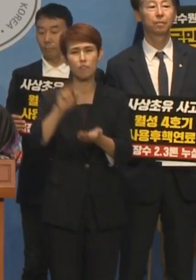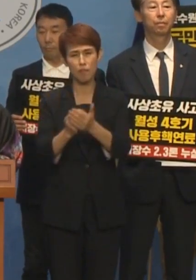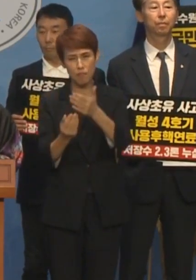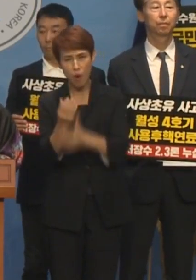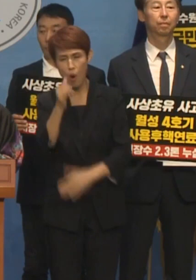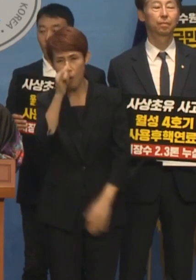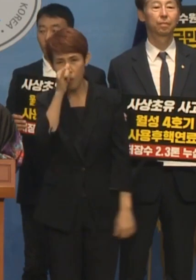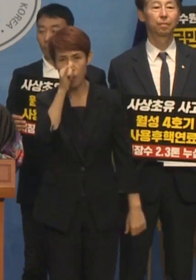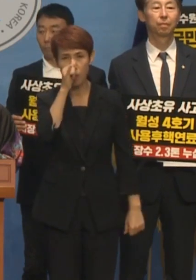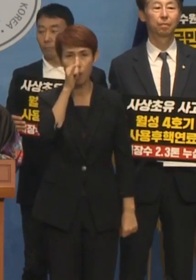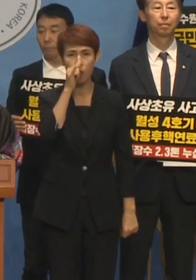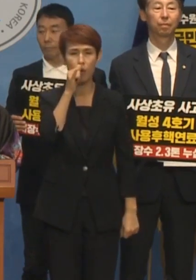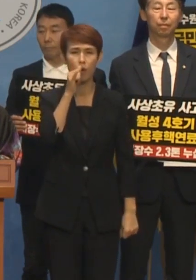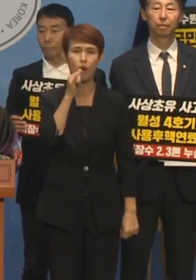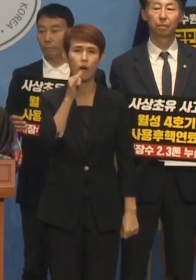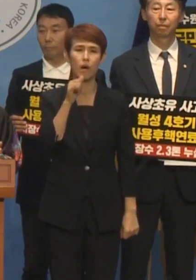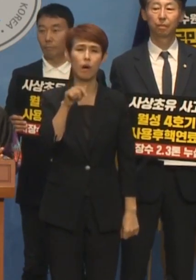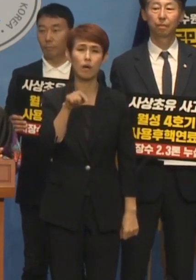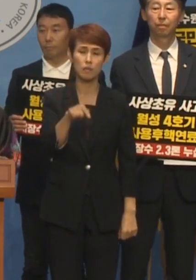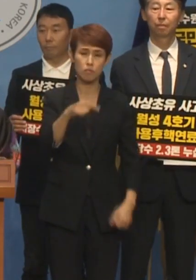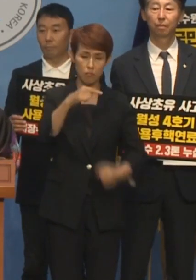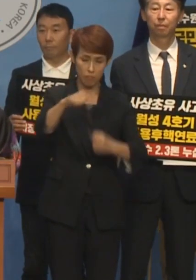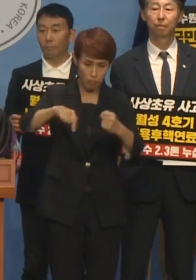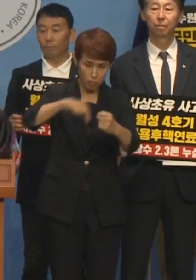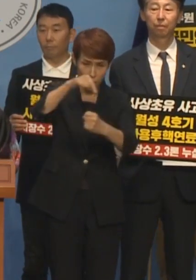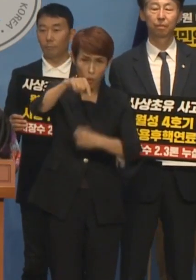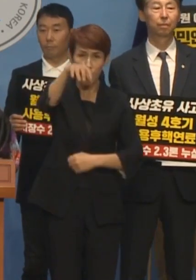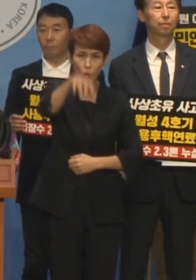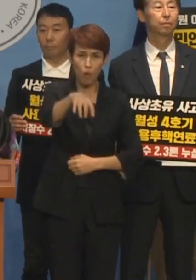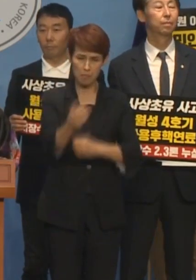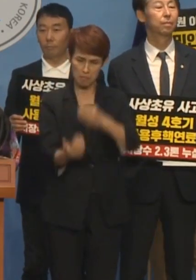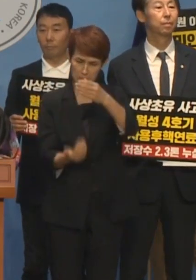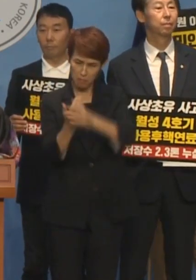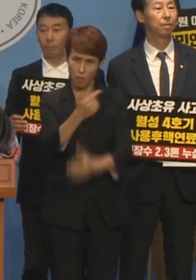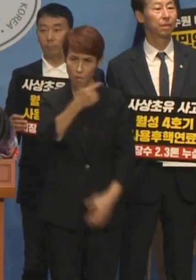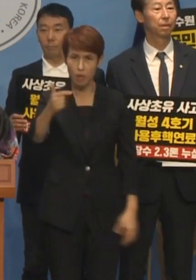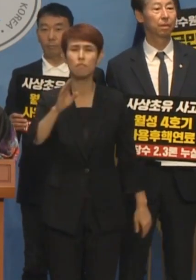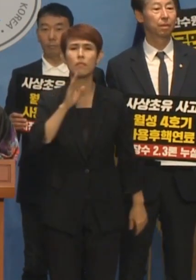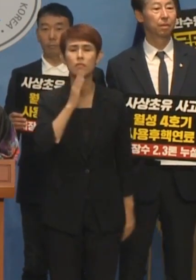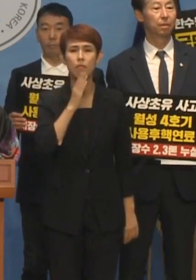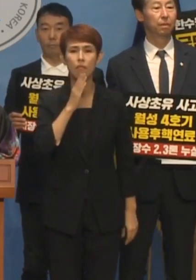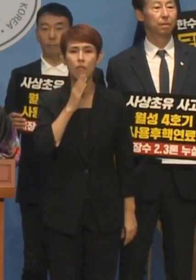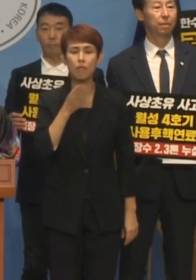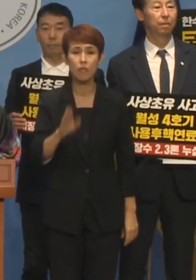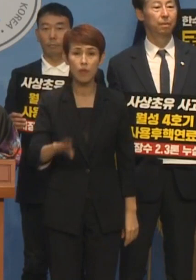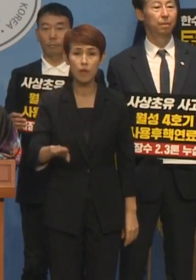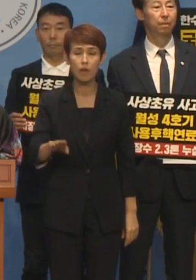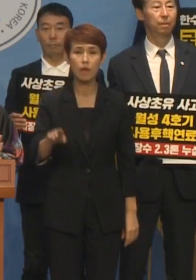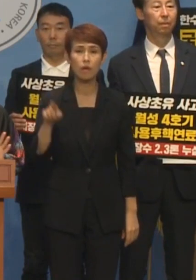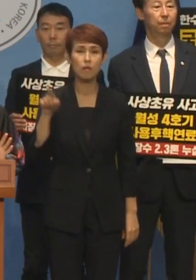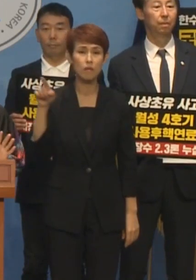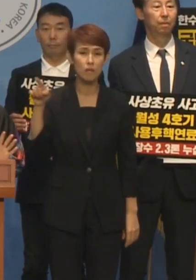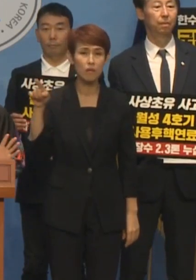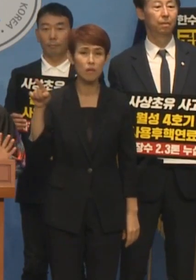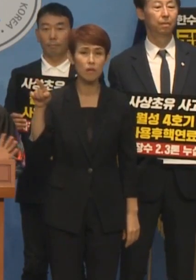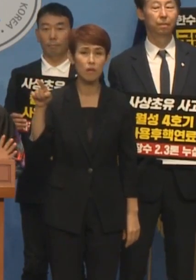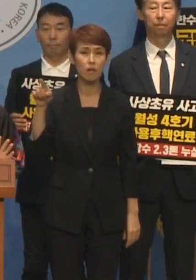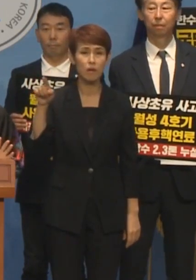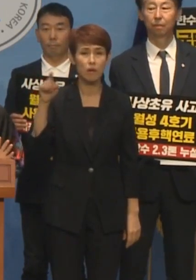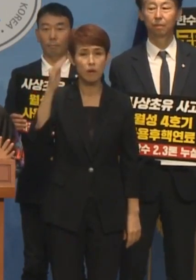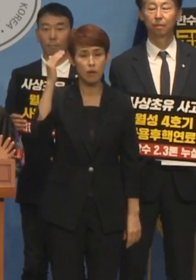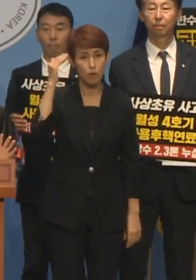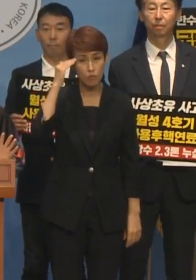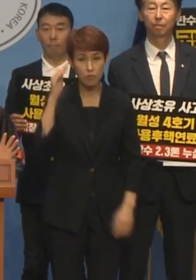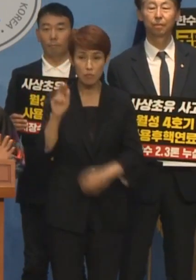지금도 월성 4호기에서 이런 큰 사고가 났는데도 한수원은 정말